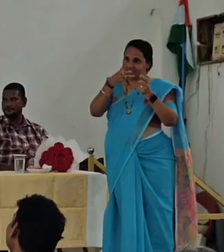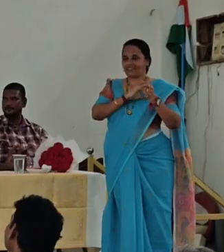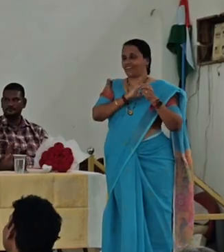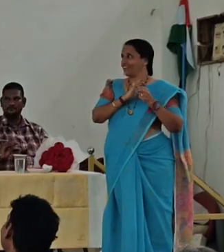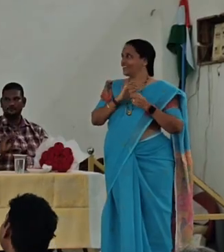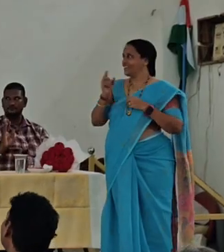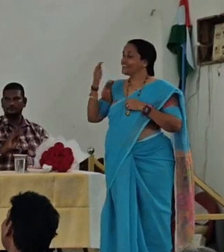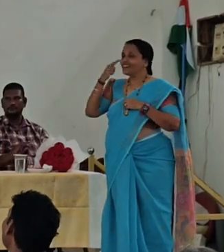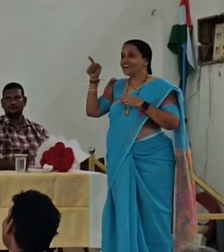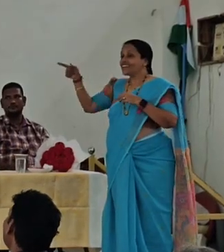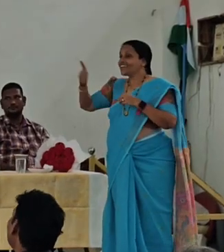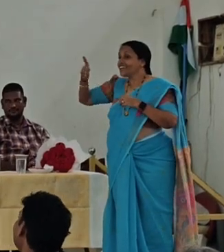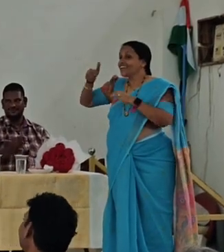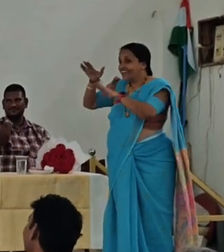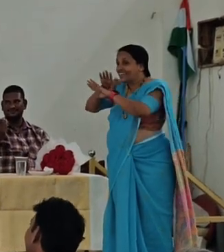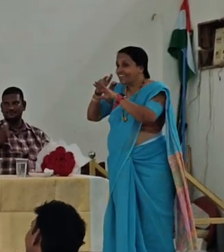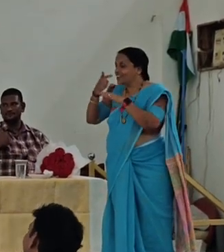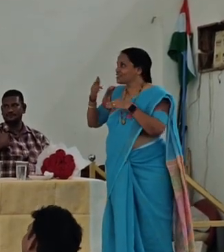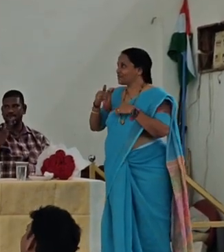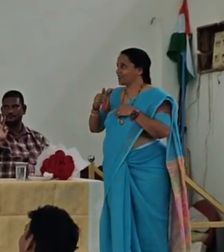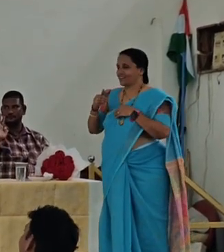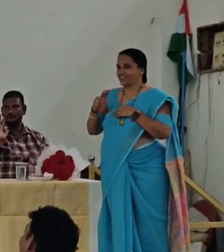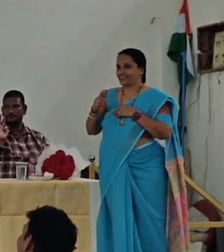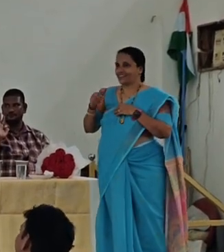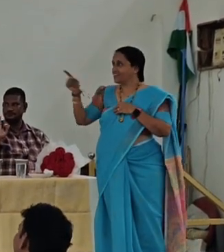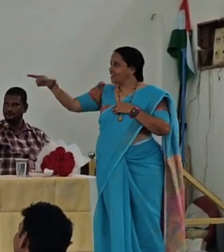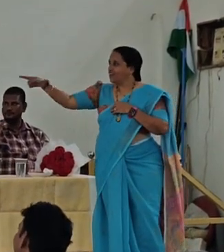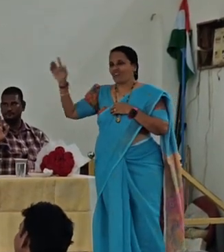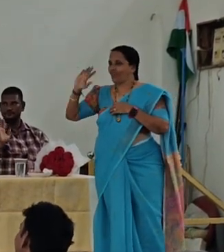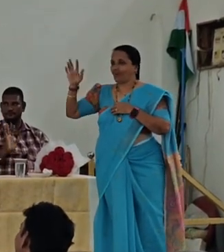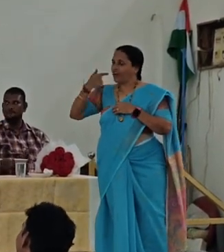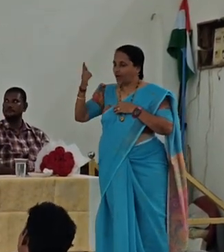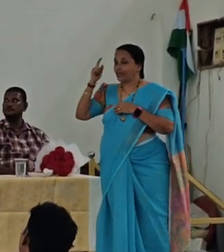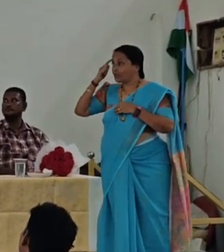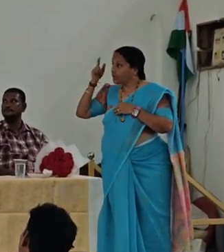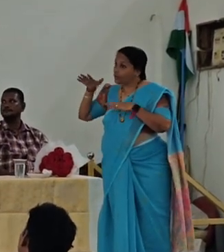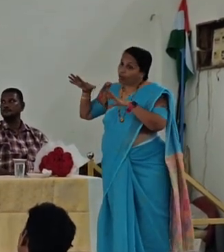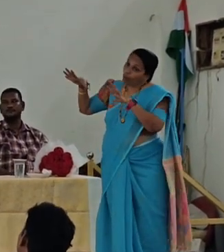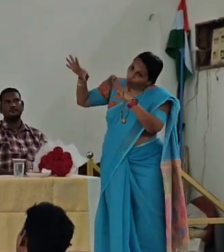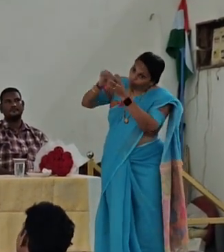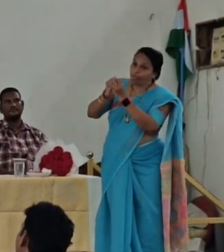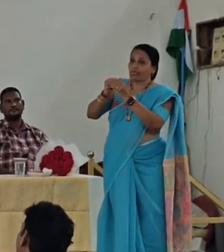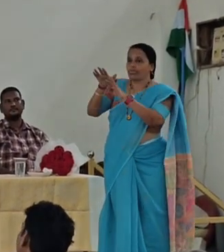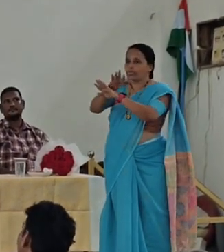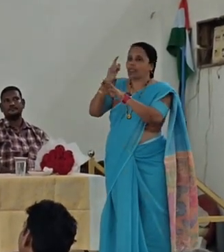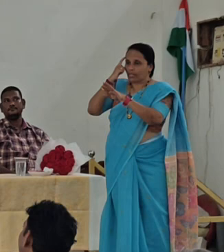అంటే నేను ఒక నాయకుల తరపునే ఆలోచించలేదు,